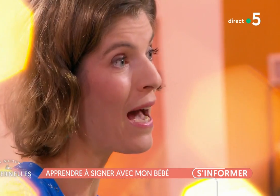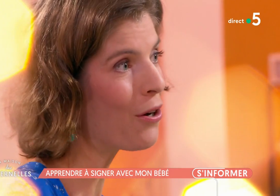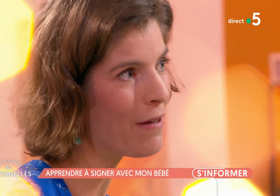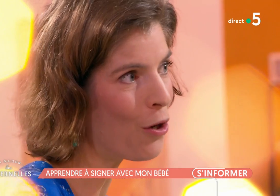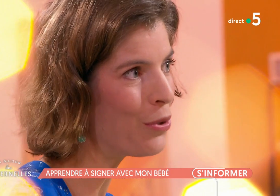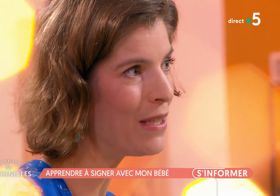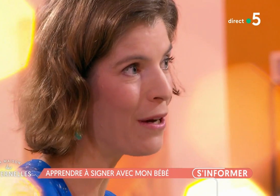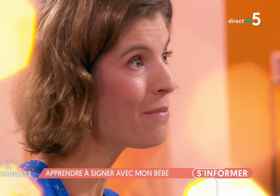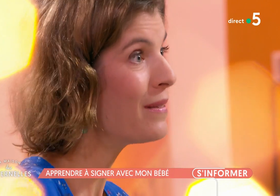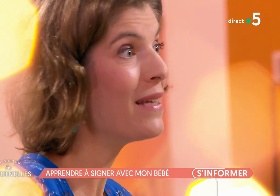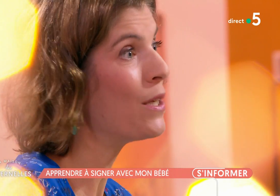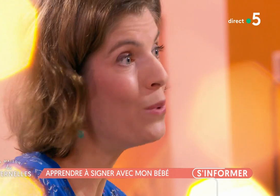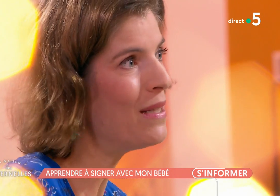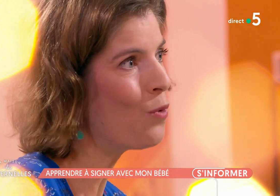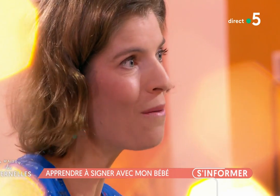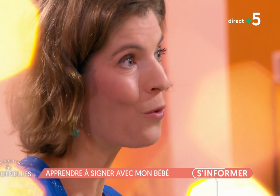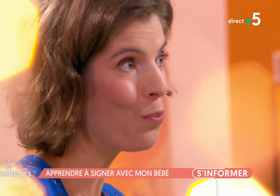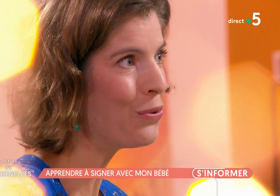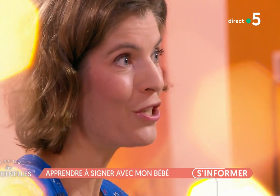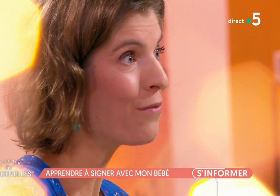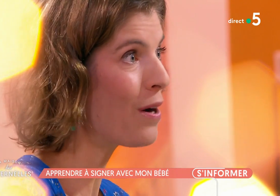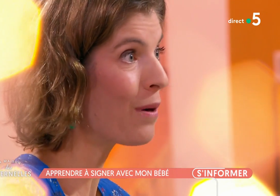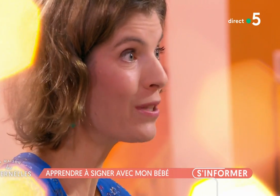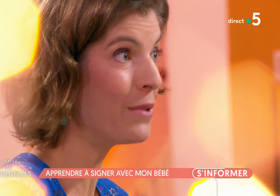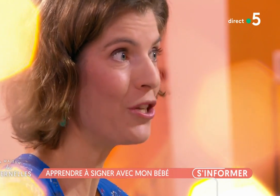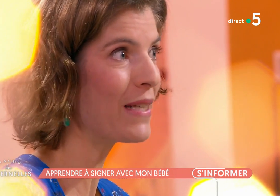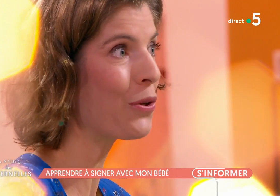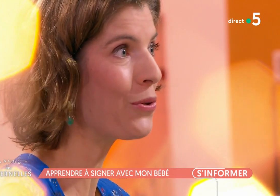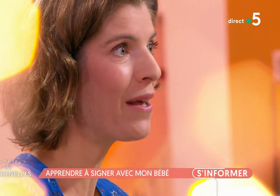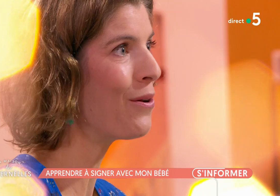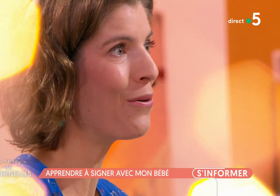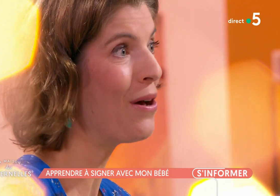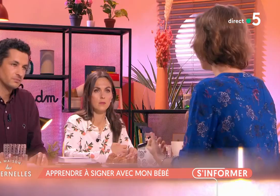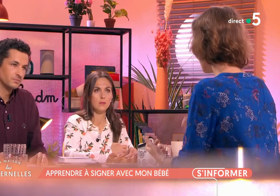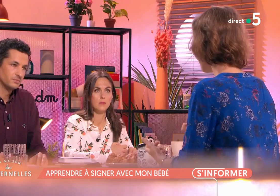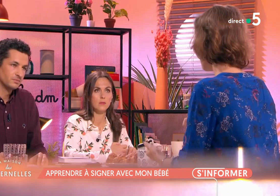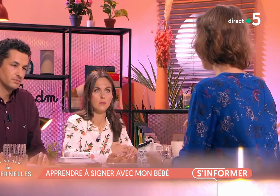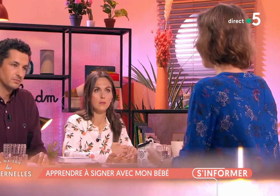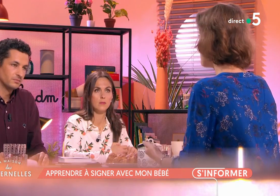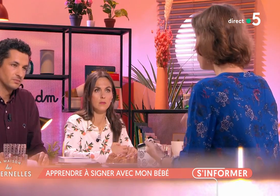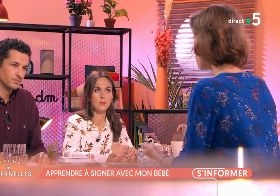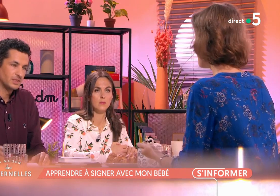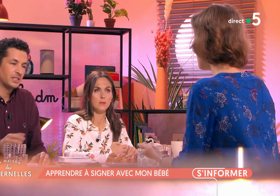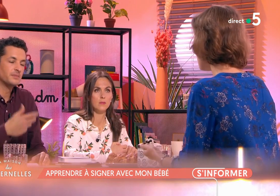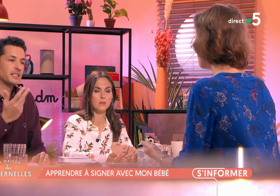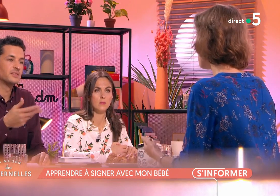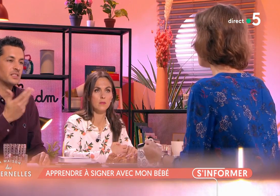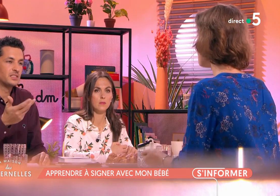Alors qu'avec leur petite main, dès ces 8-10 mois, on peut déjà avoir vraiment des petits gestes intentionnels précis pour des besoins, C comme ça que ces